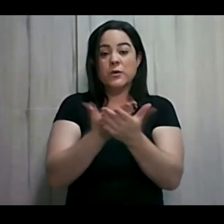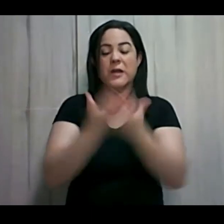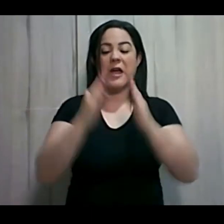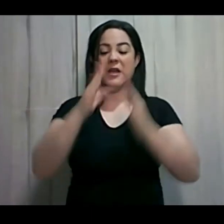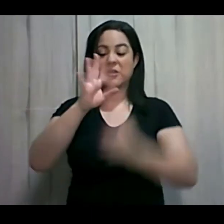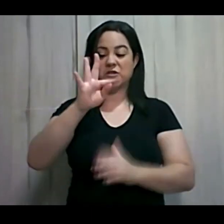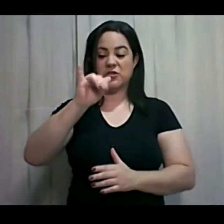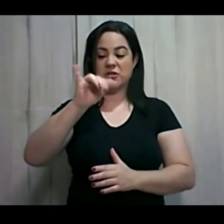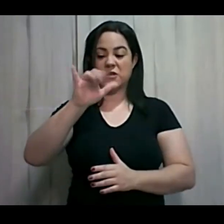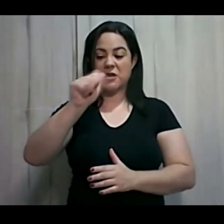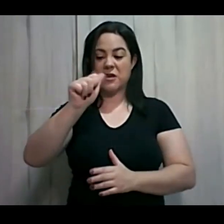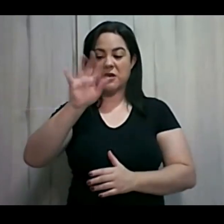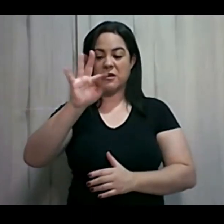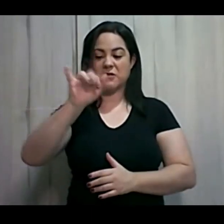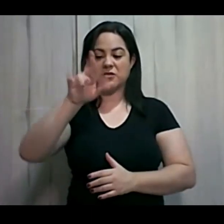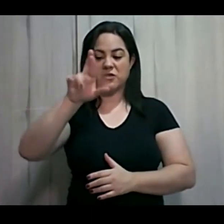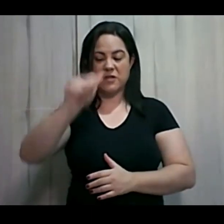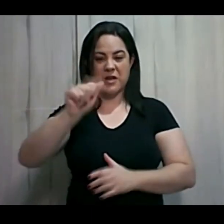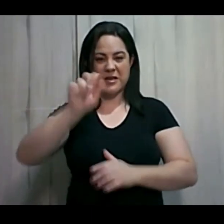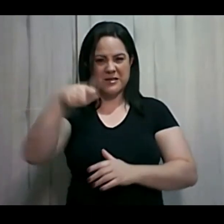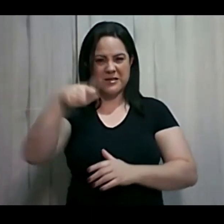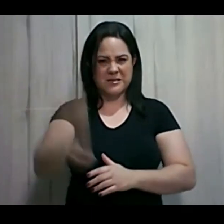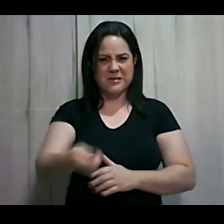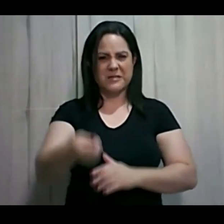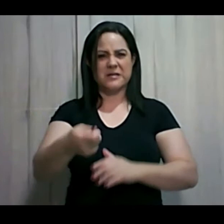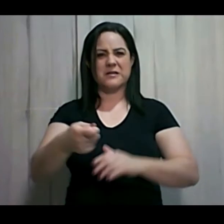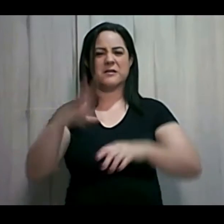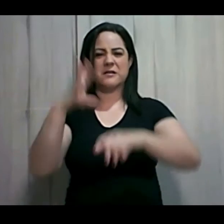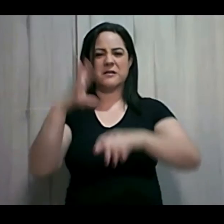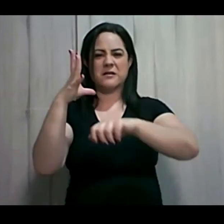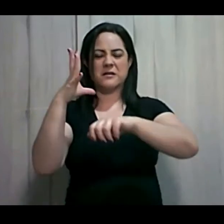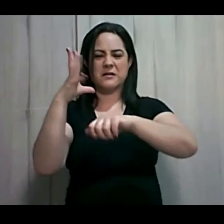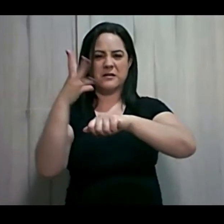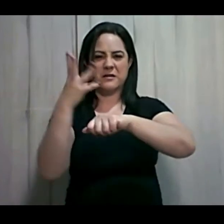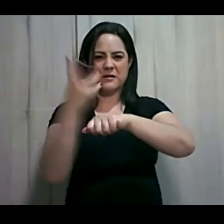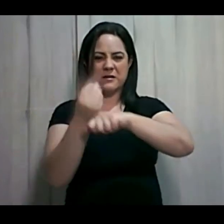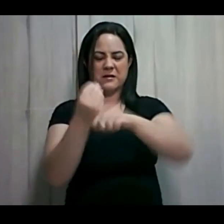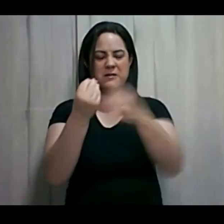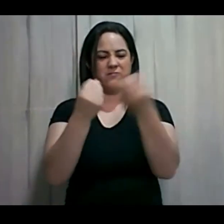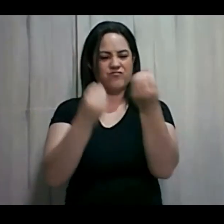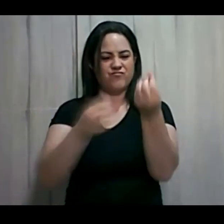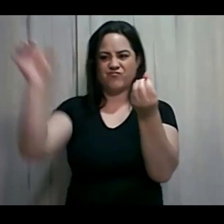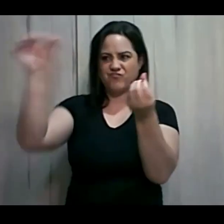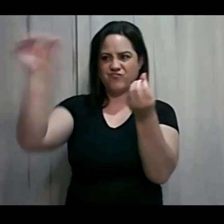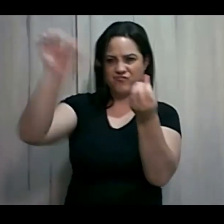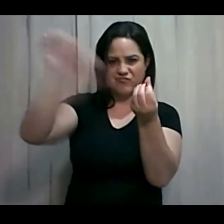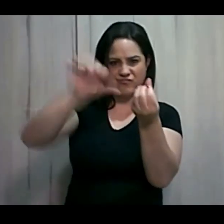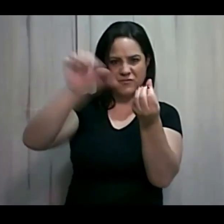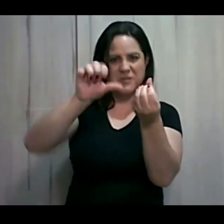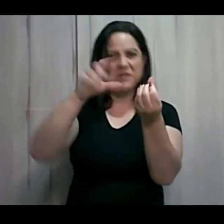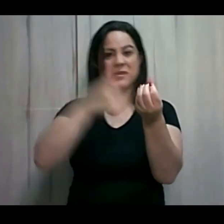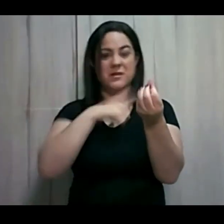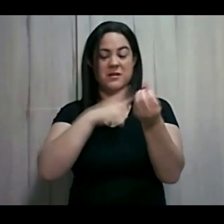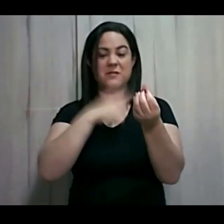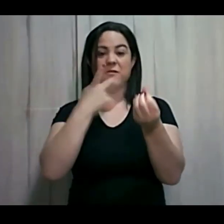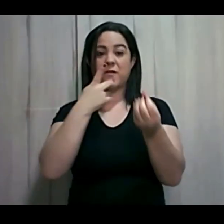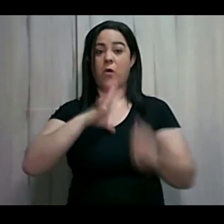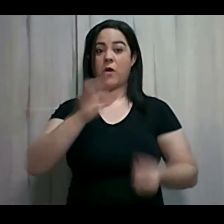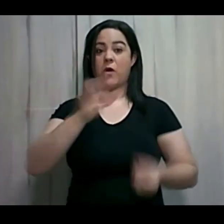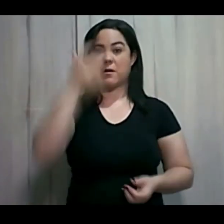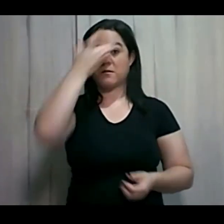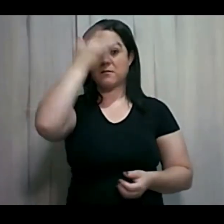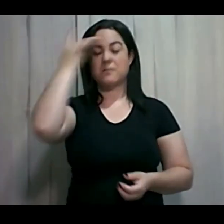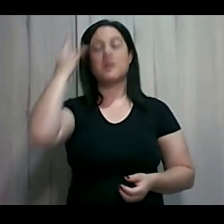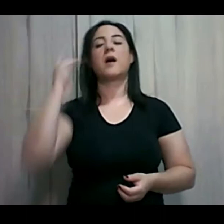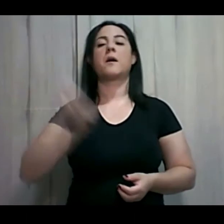Neste vídeo, eu quero falar sobre a coragem do apóstolo João. E para isso eu quero ler com você